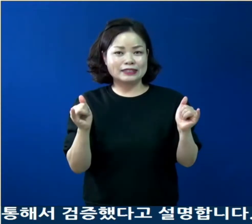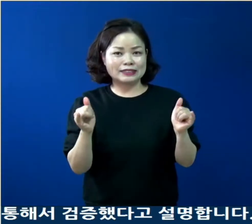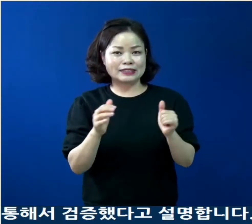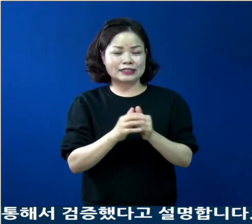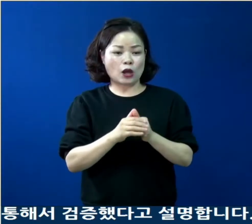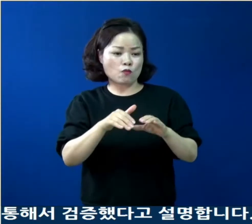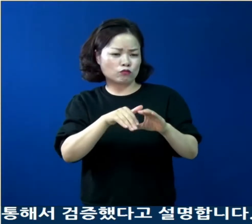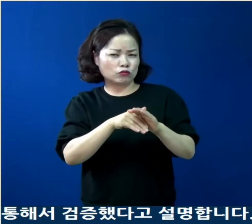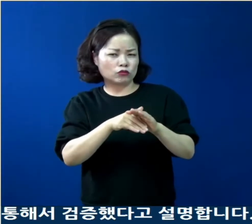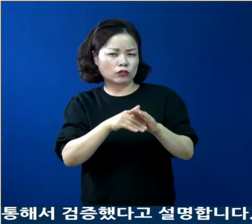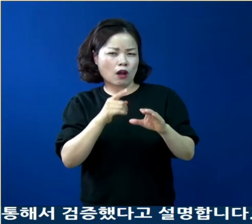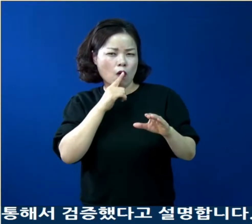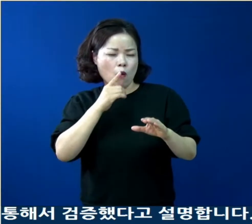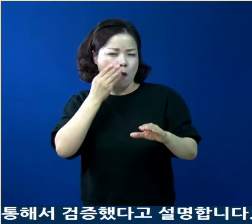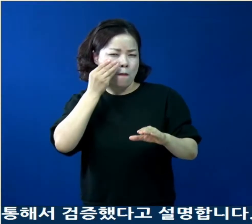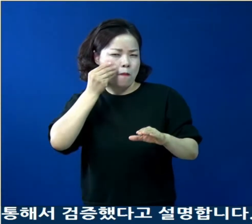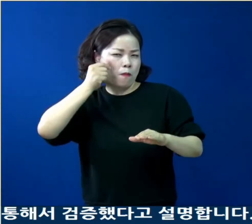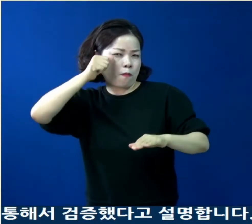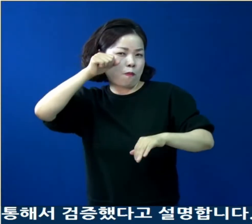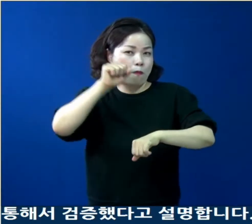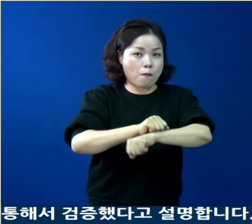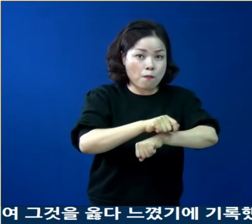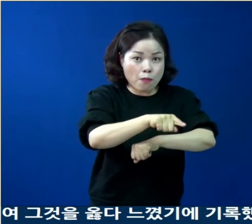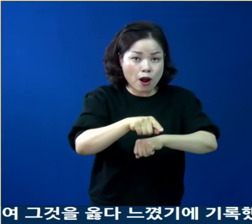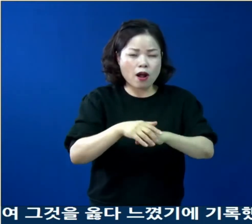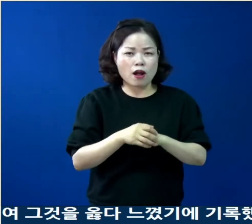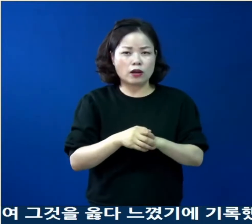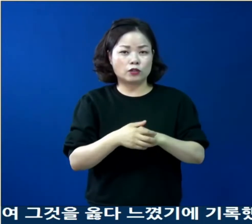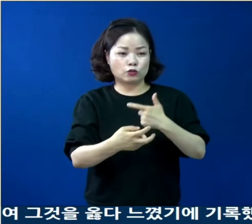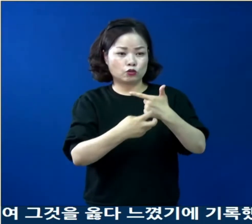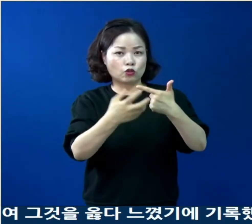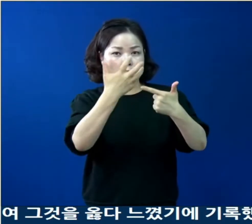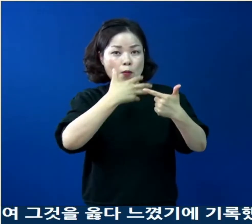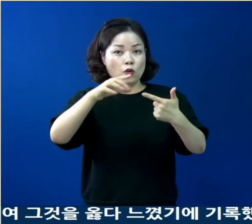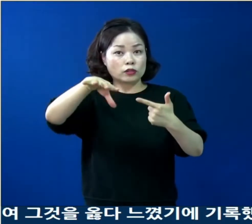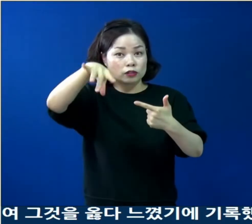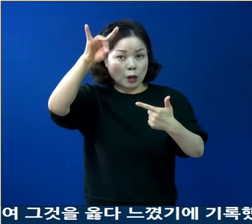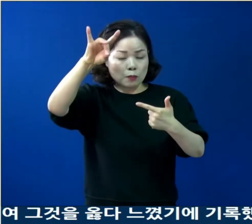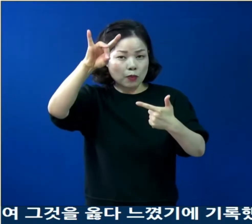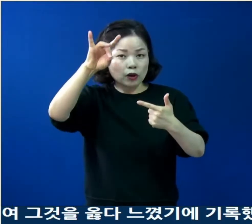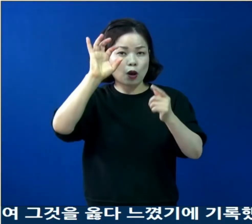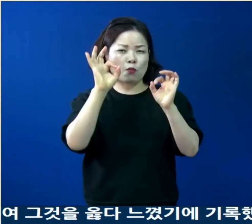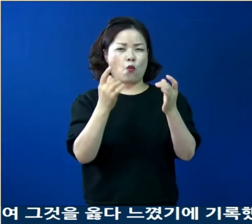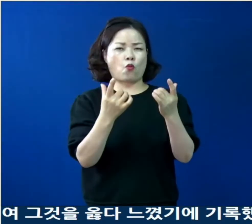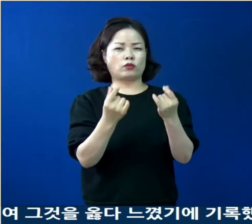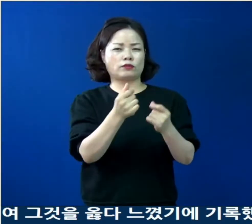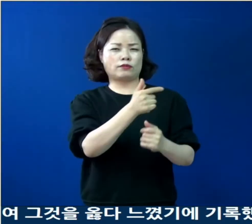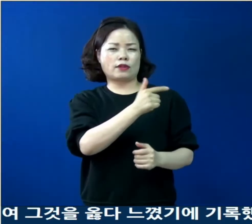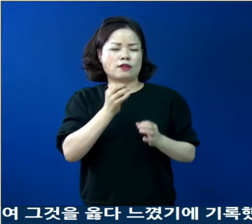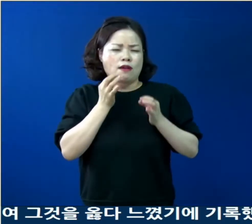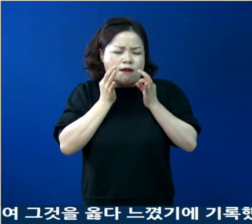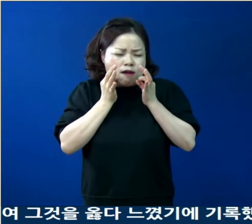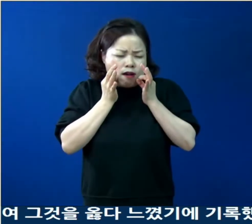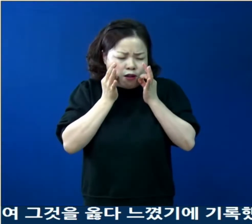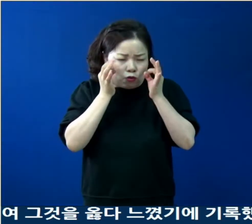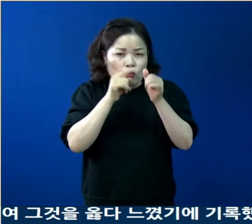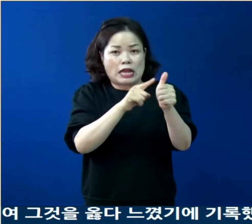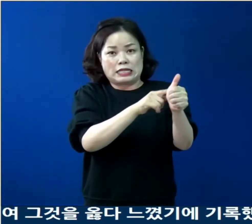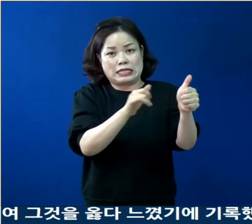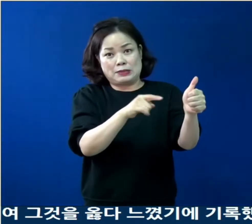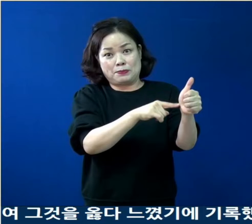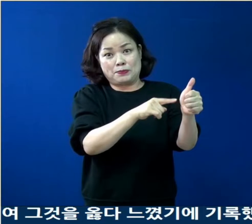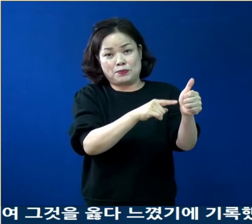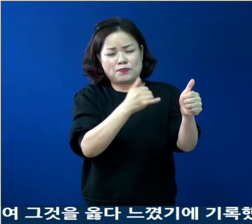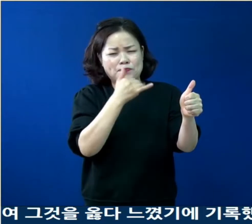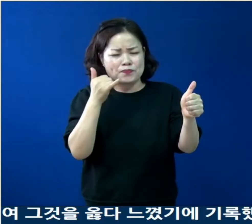헬라 문화와 언어에 매우 익숙했으며 또 누가복음 첫 번에 본 것처럼 굉장히 노력하는 인물이었고